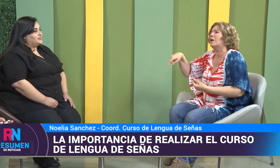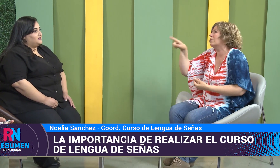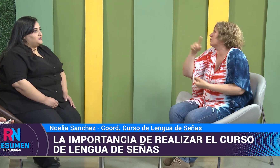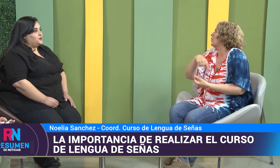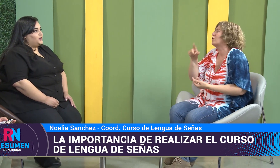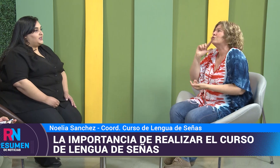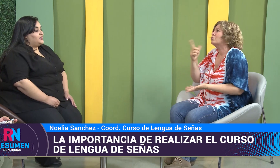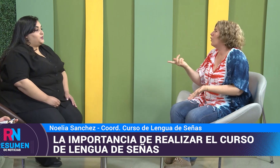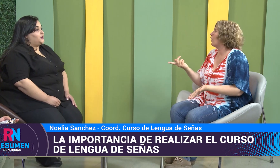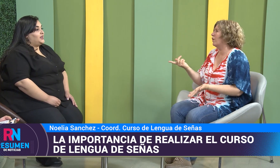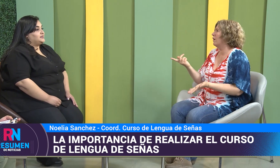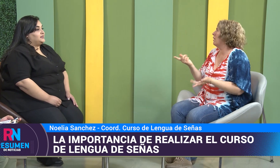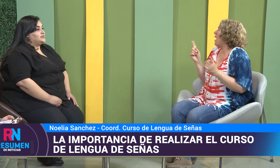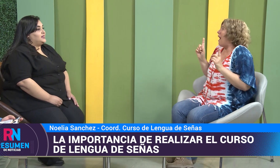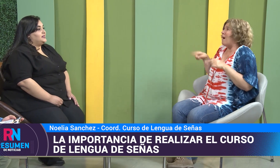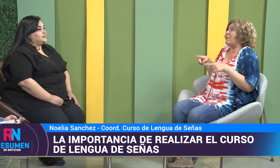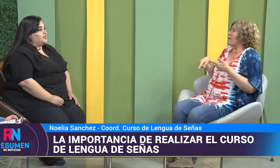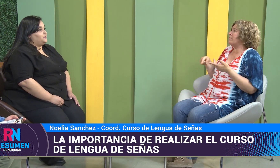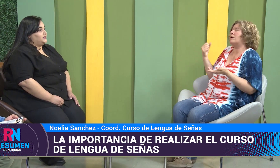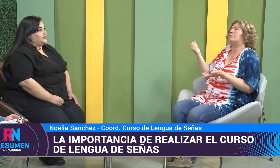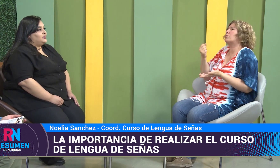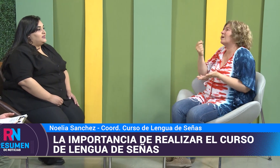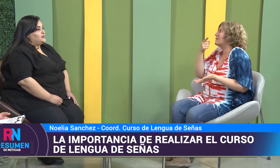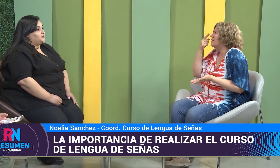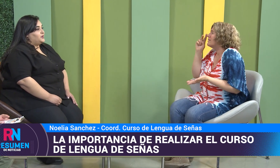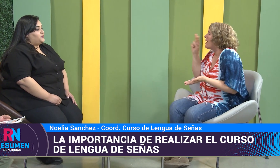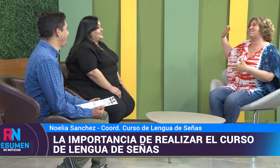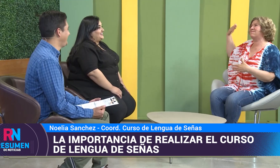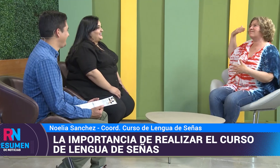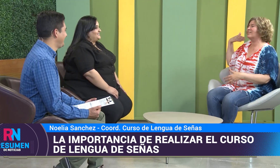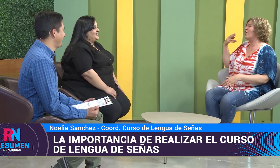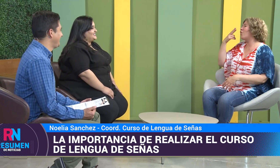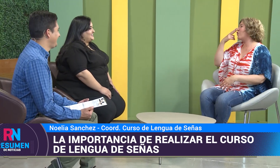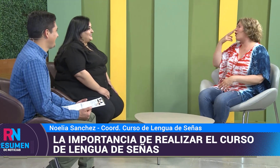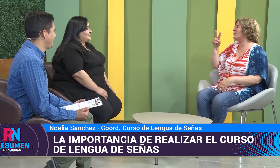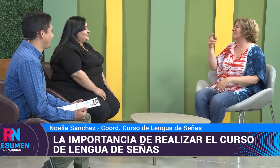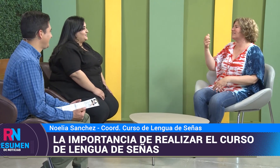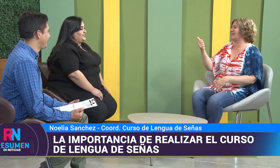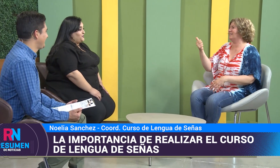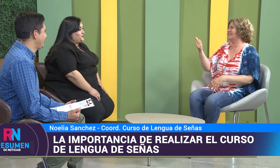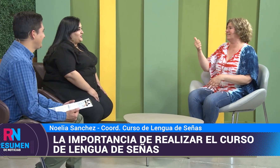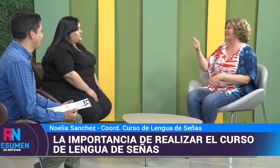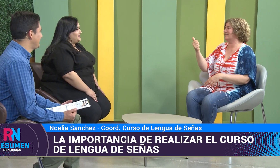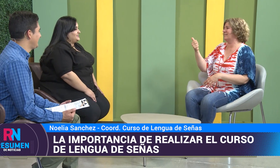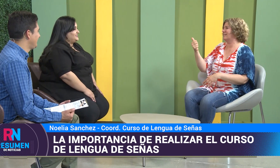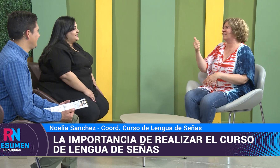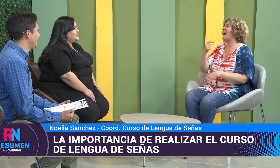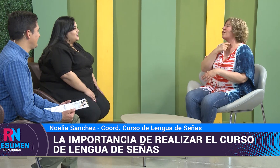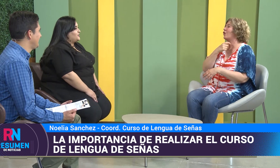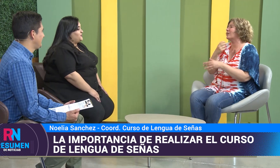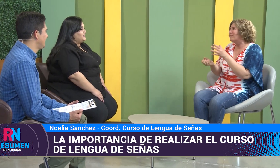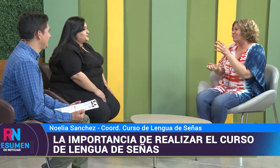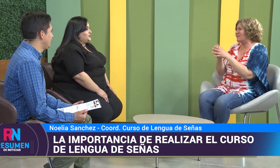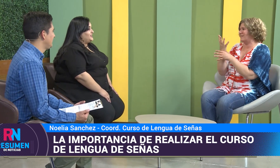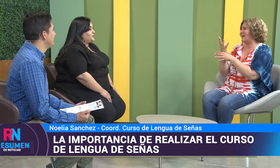porque siempre hay herramientas el hecho de por ahí modular mucho más lento, hablar un poco más pausado